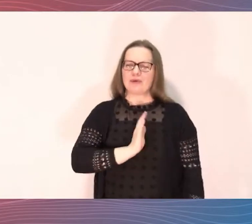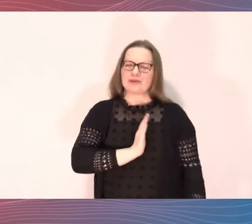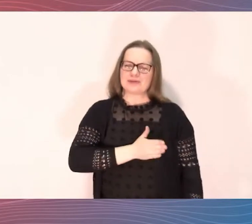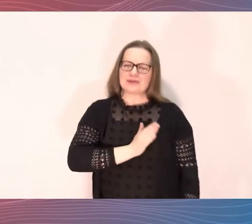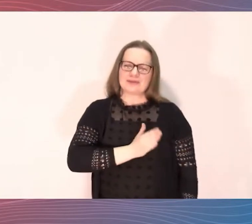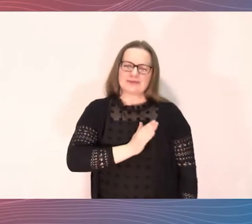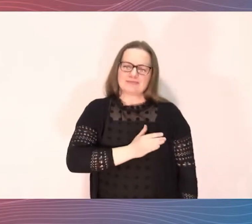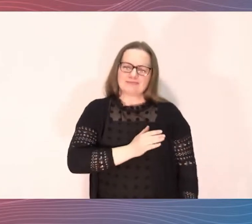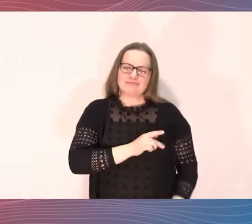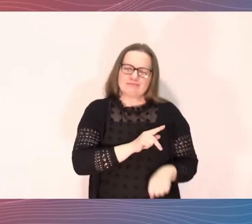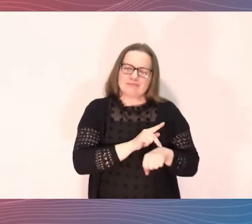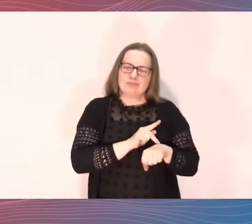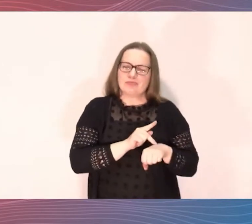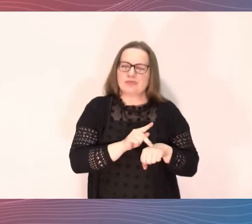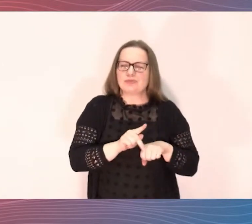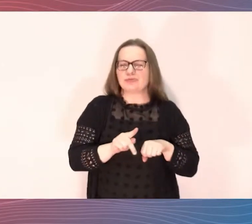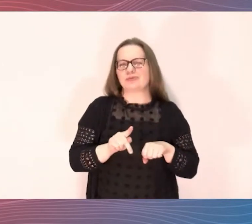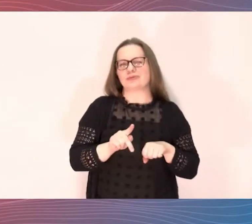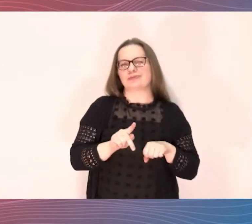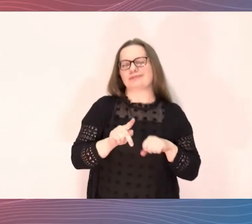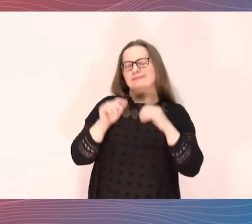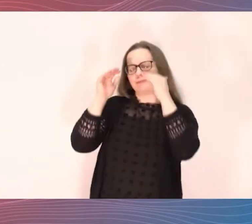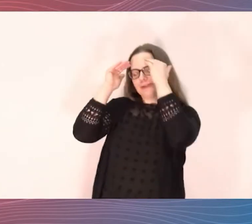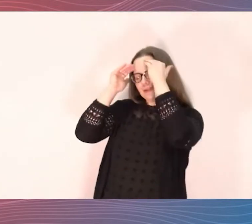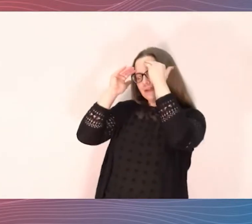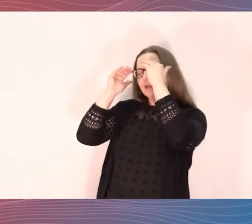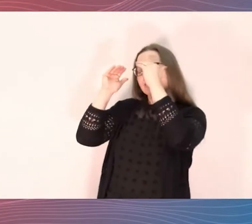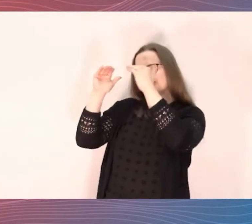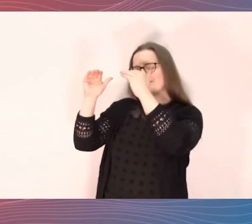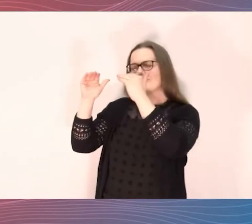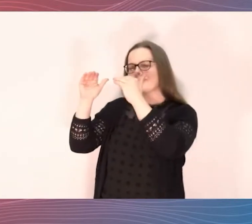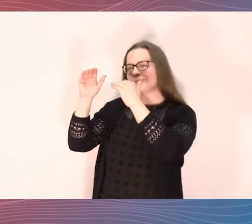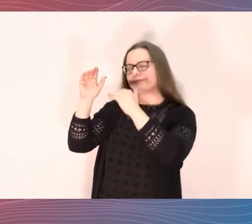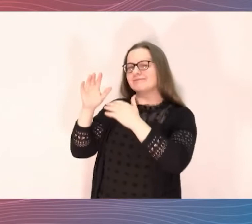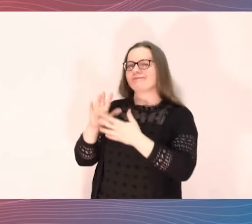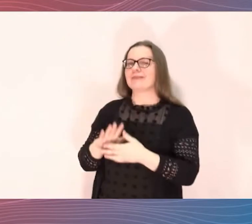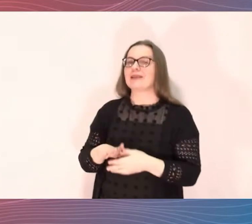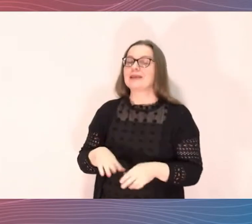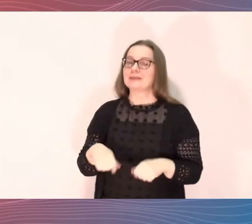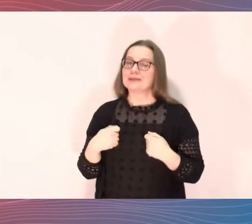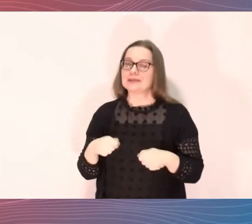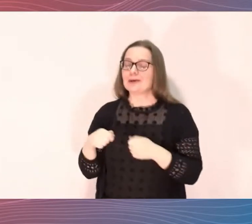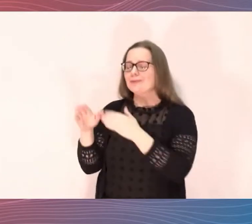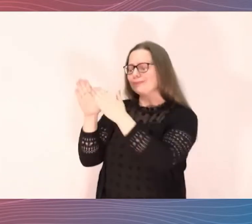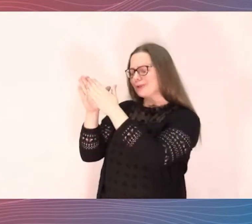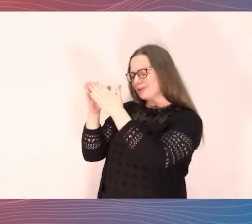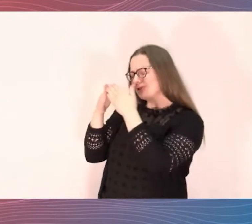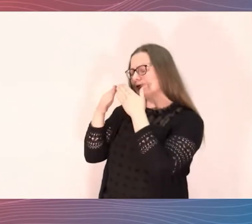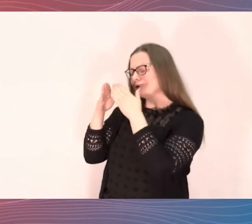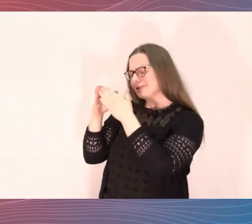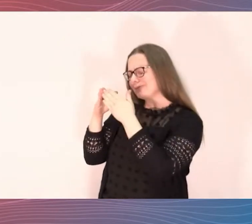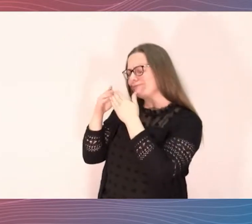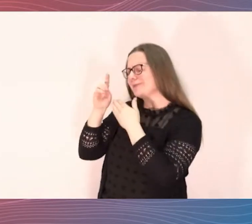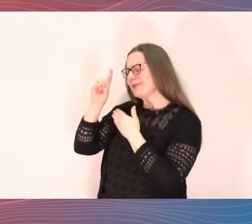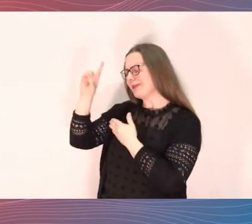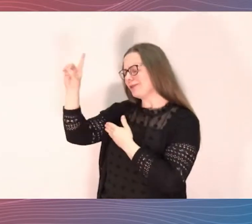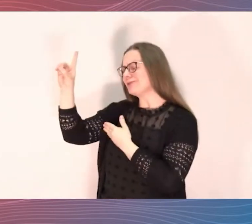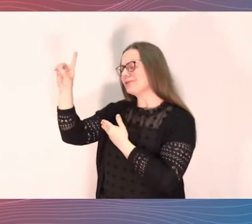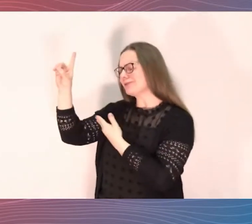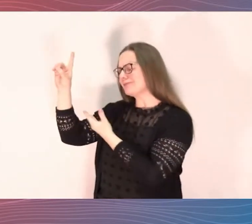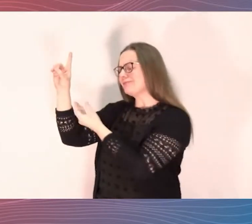tendo uma oração. Senhor, me dá um coração adequado. Me